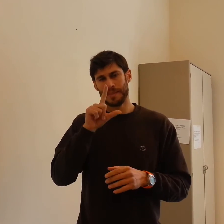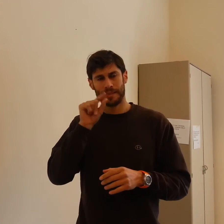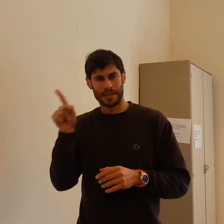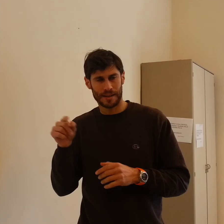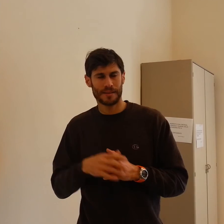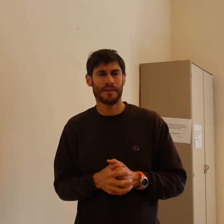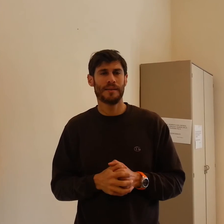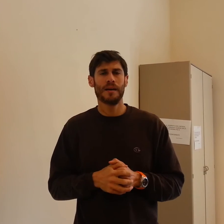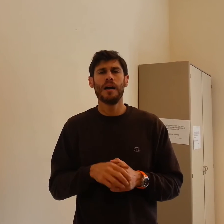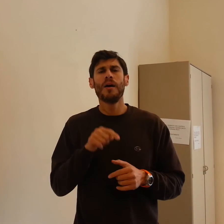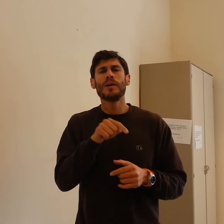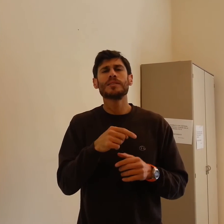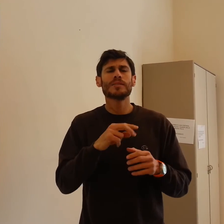provincia di Ancona dopo Senigallia.